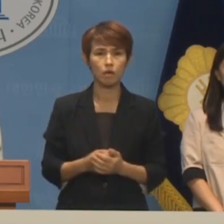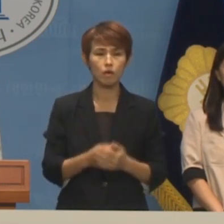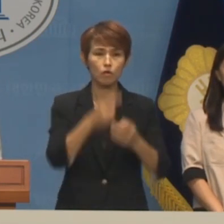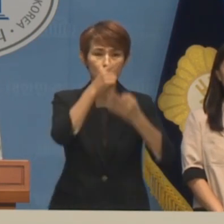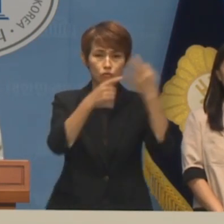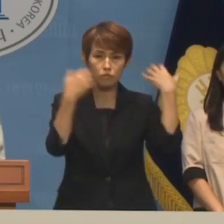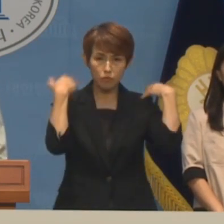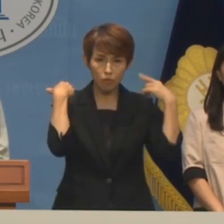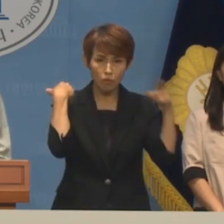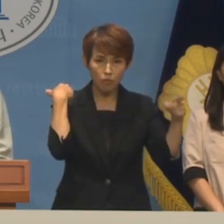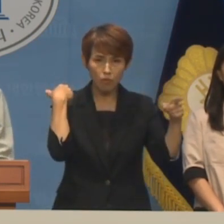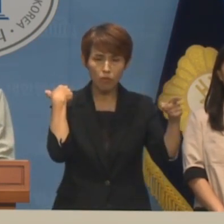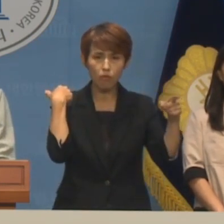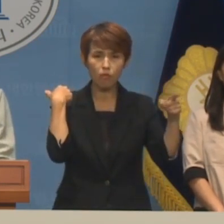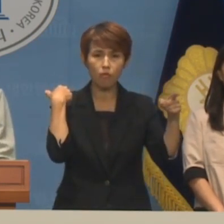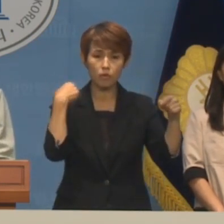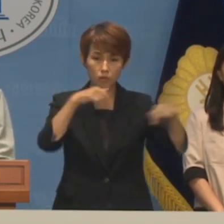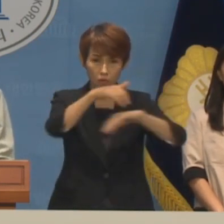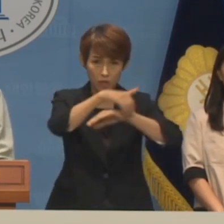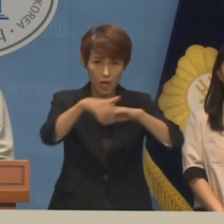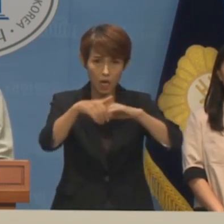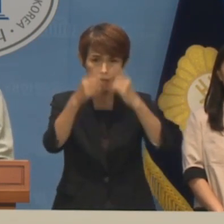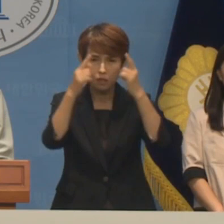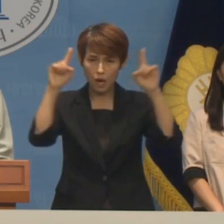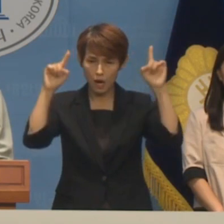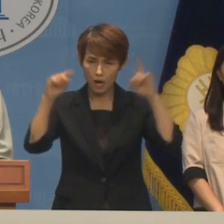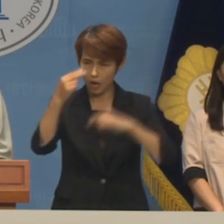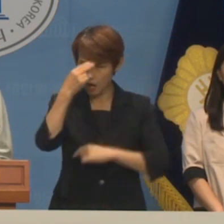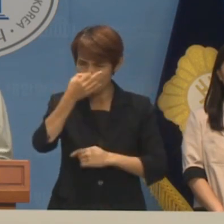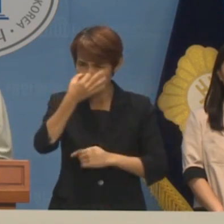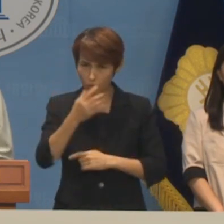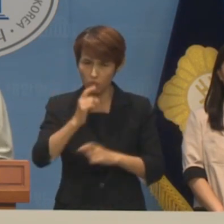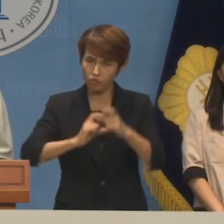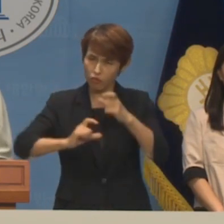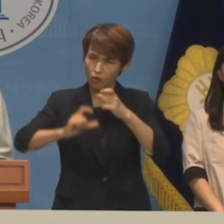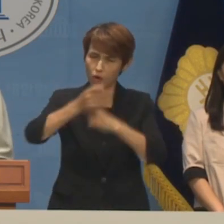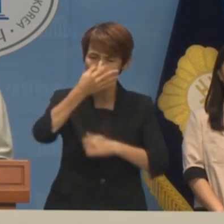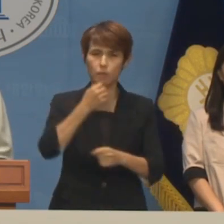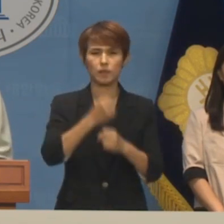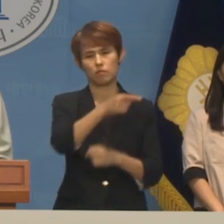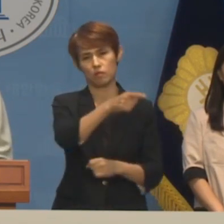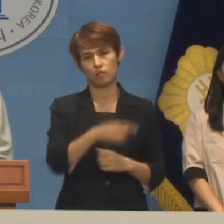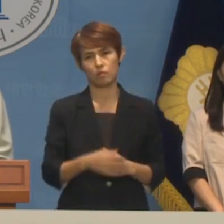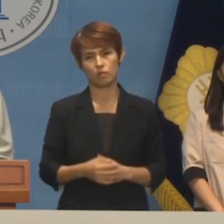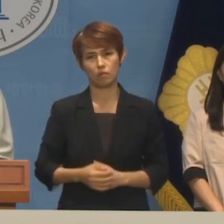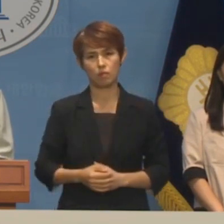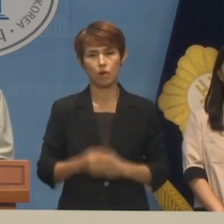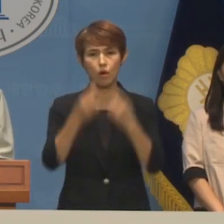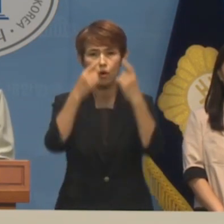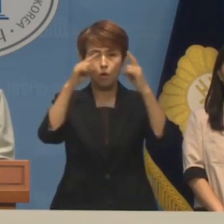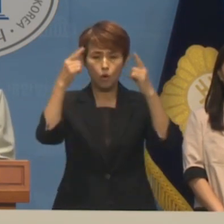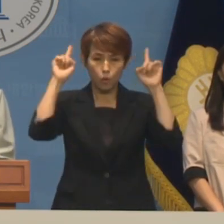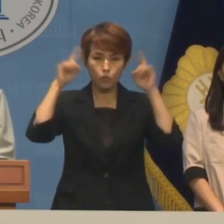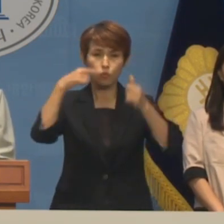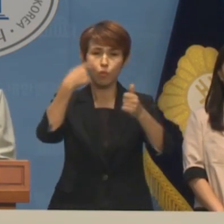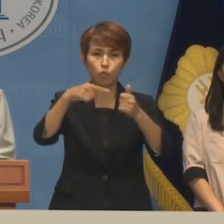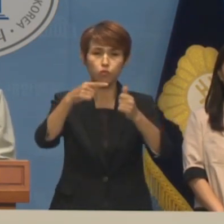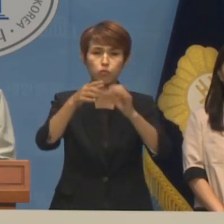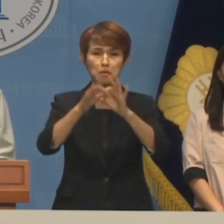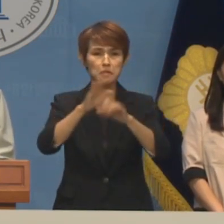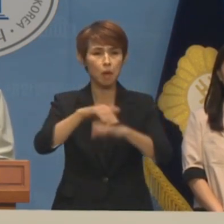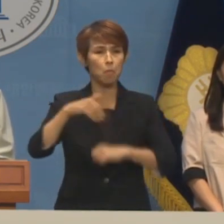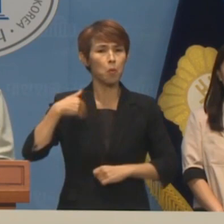그렇지 않아도 어려운 대학 현장을 고사 상태로 몰고 있습니다. 이 모든 혼란 뒤에는 고등교육 자체를 모르는